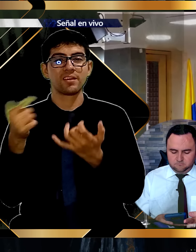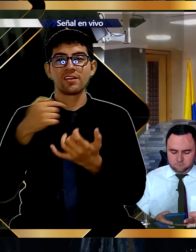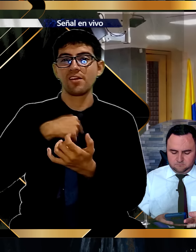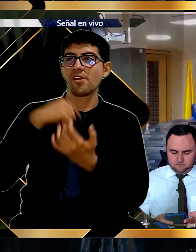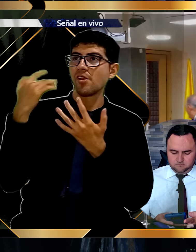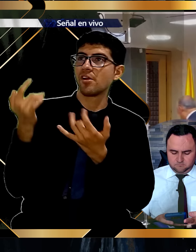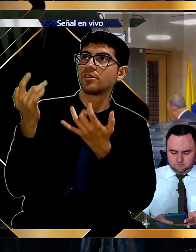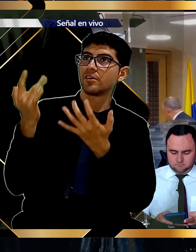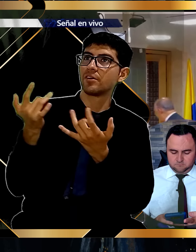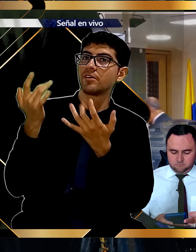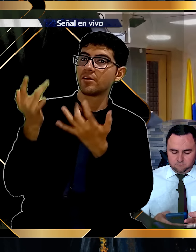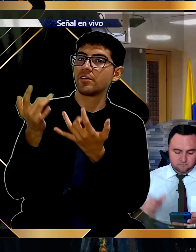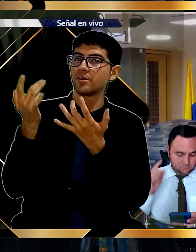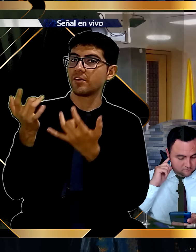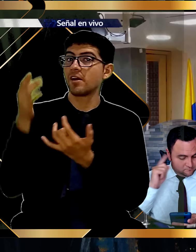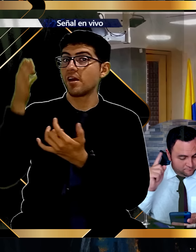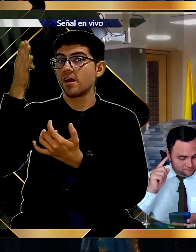yo le estoy esperando.